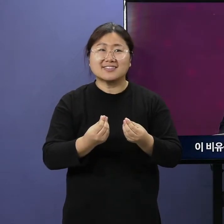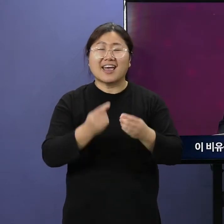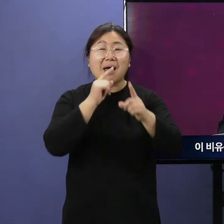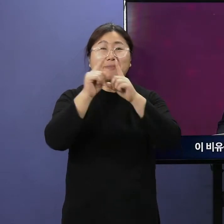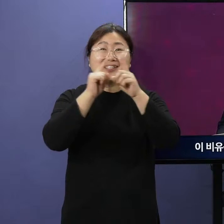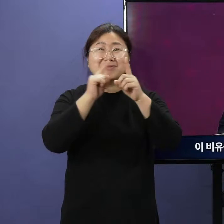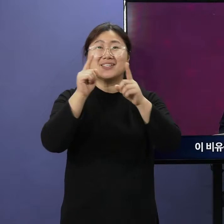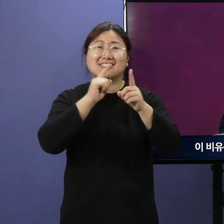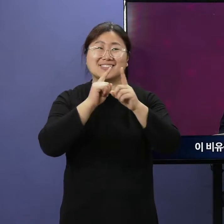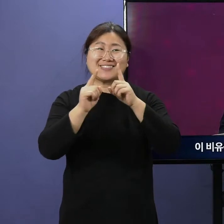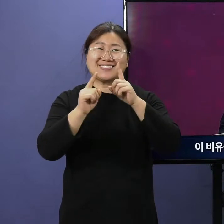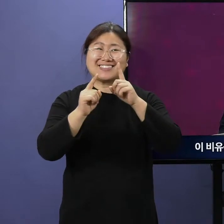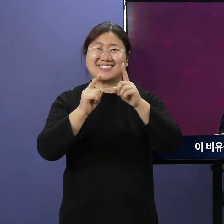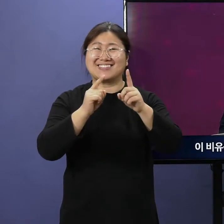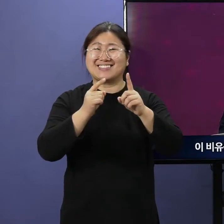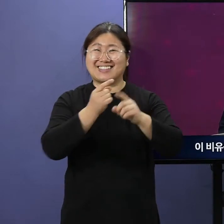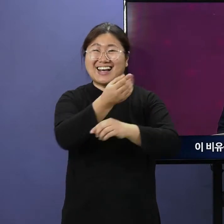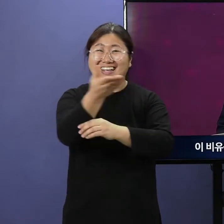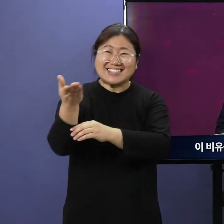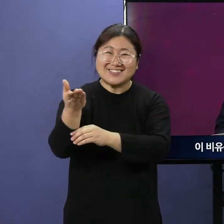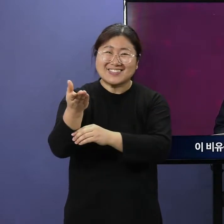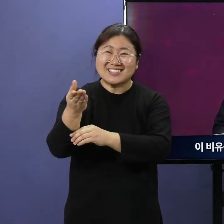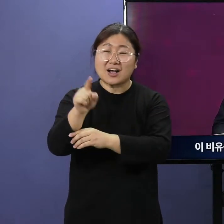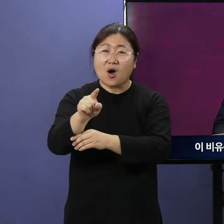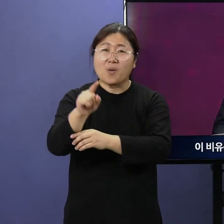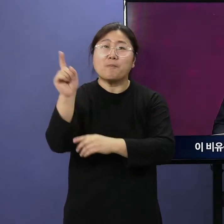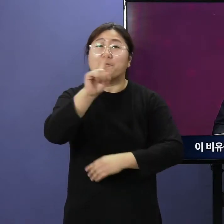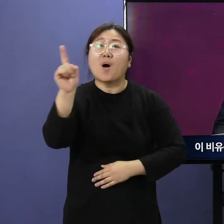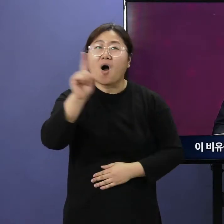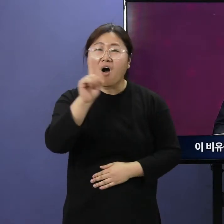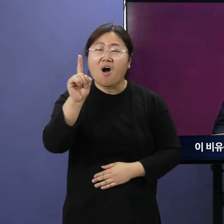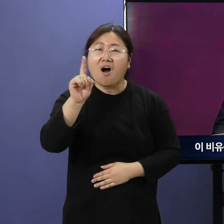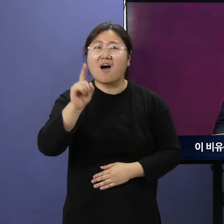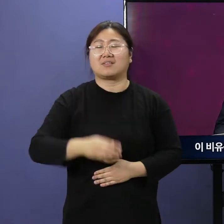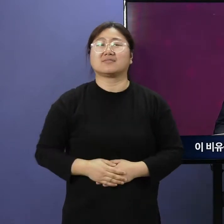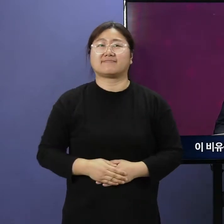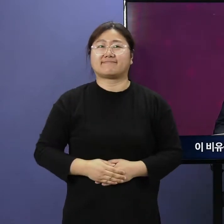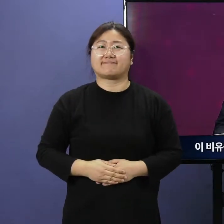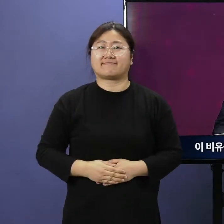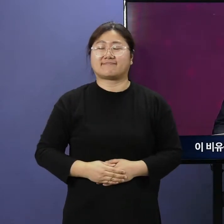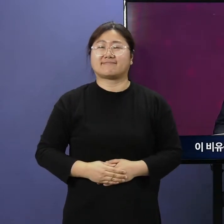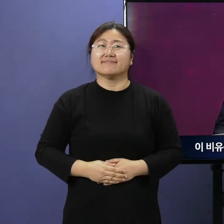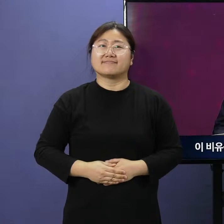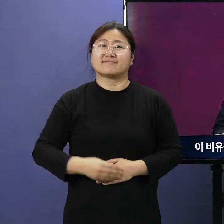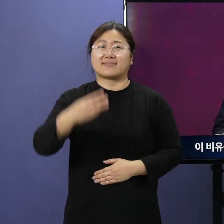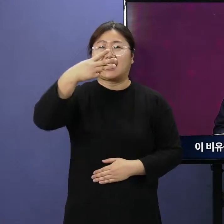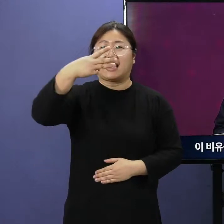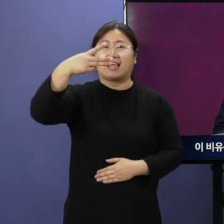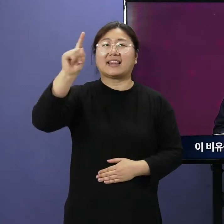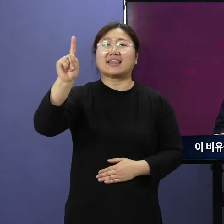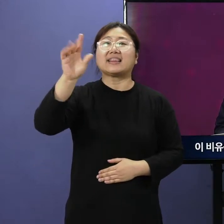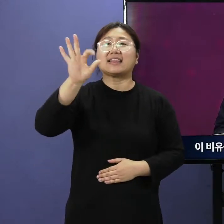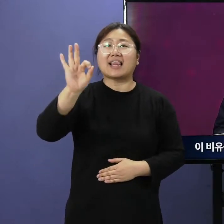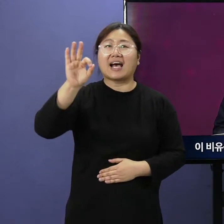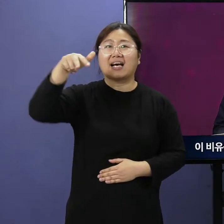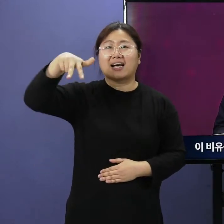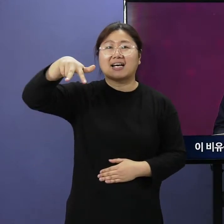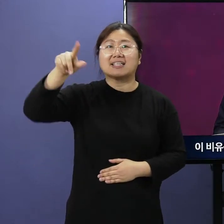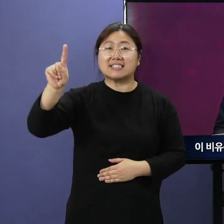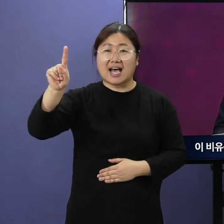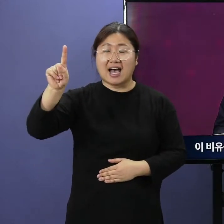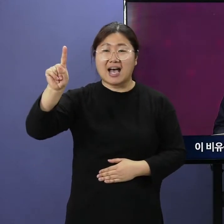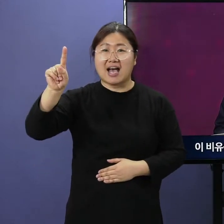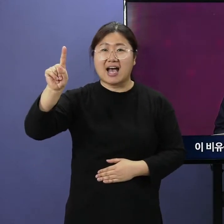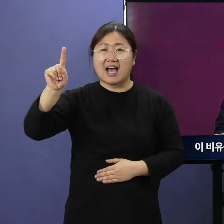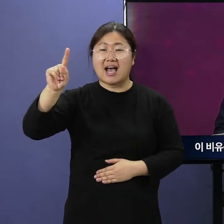이 본문의 내용은 교회에 다니지 않는 사람들도 알고 있는 그런 내용입니다. 그만큼